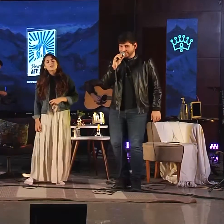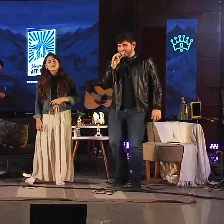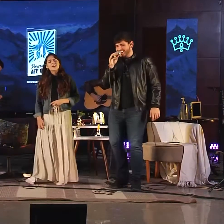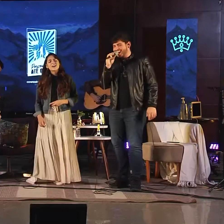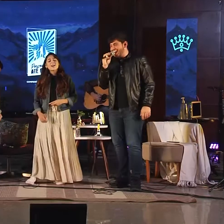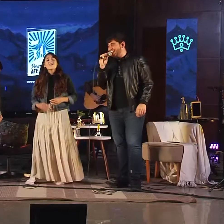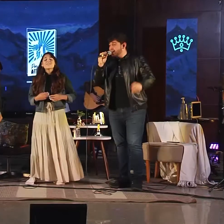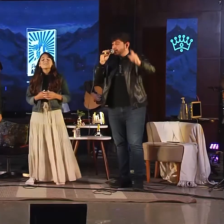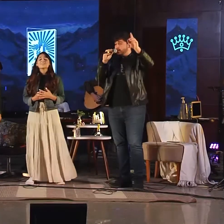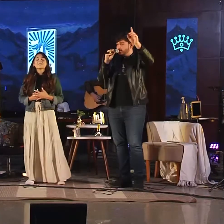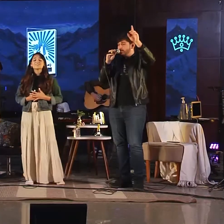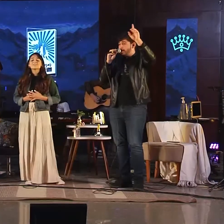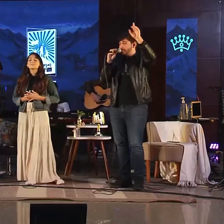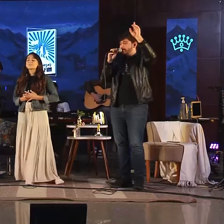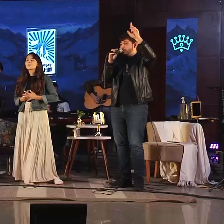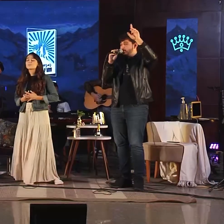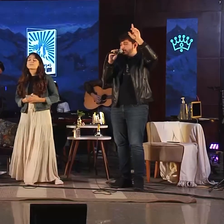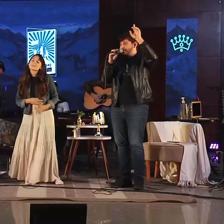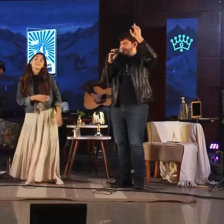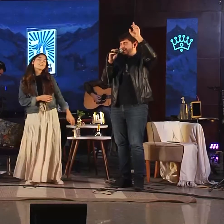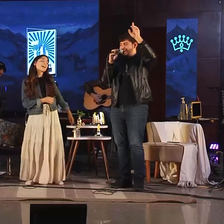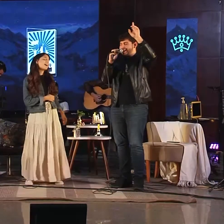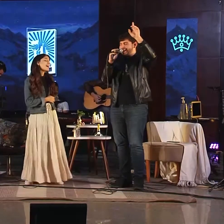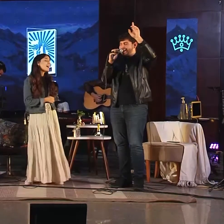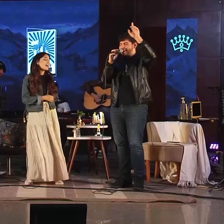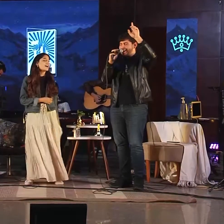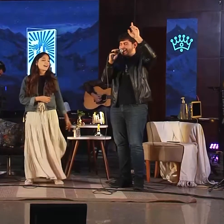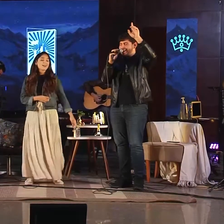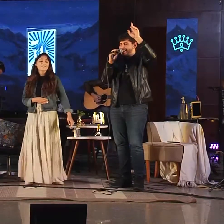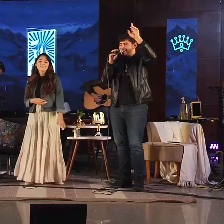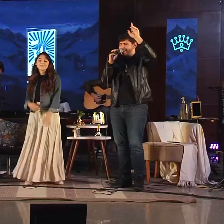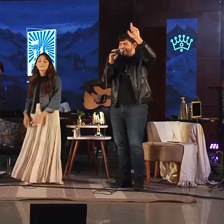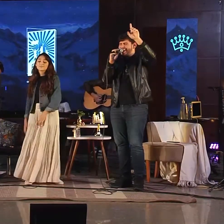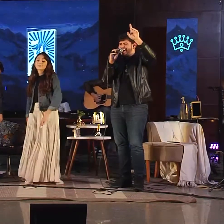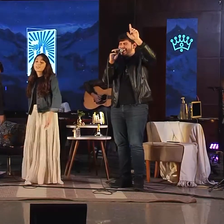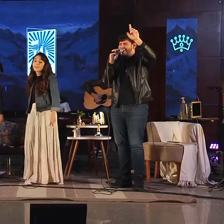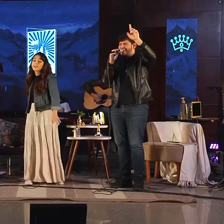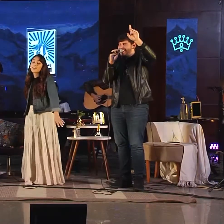juntos governar, Deus e o homem no povo reinar.